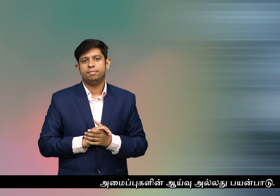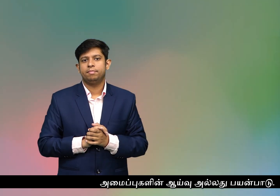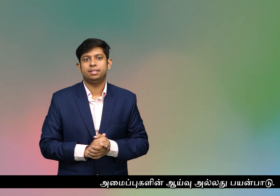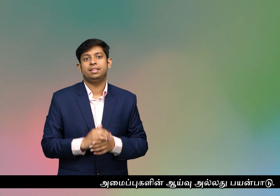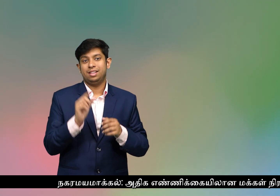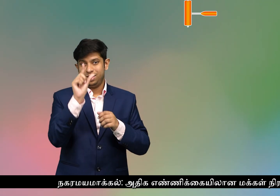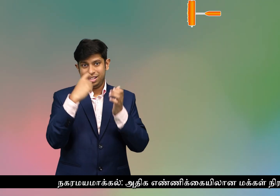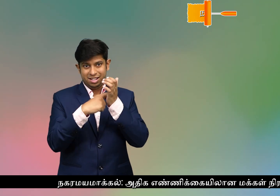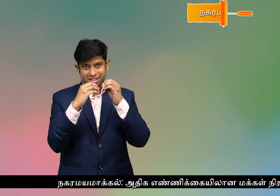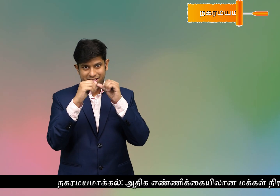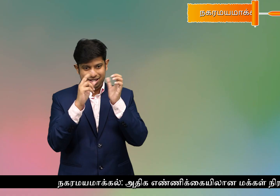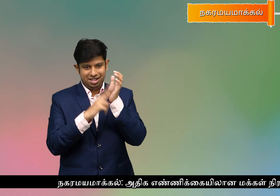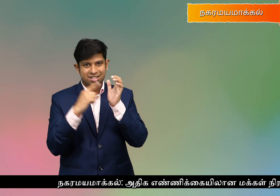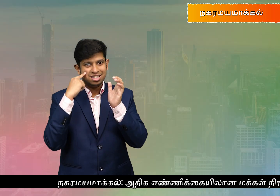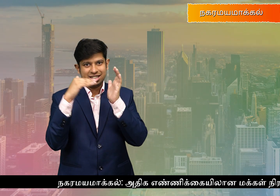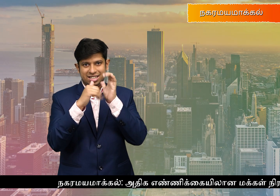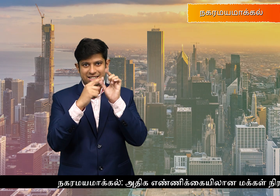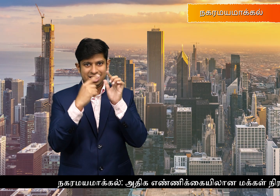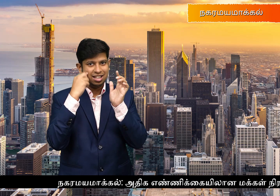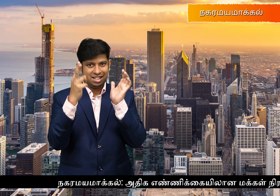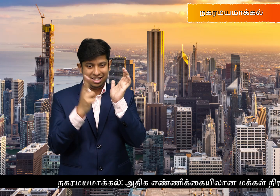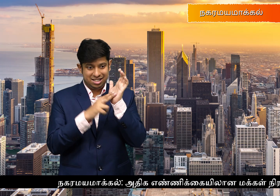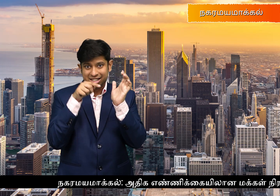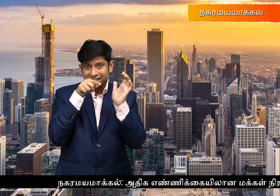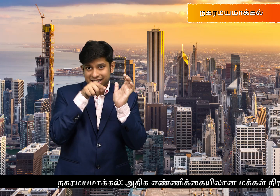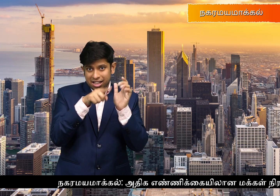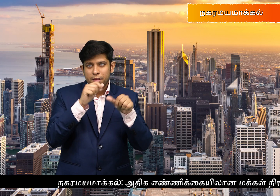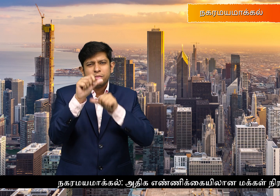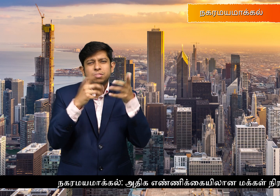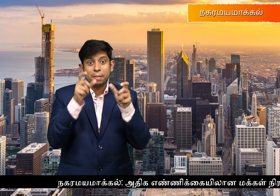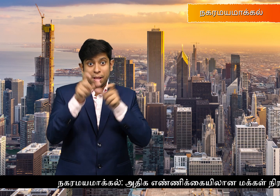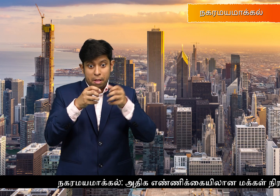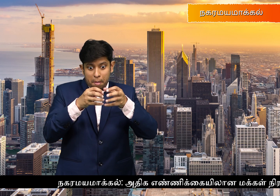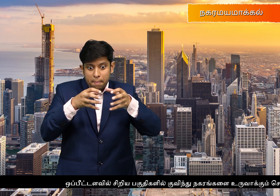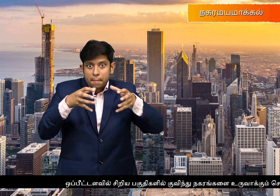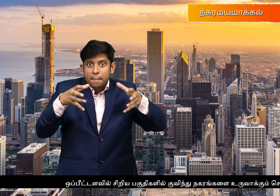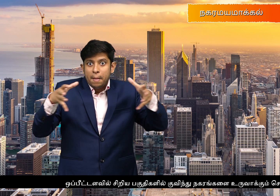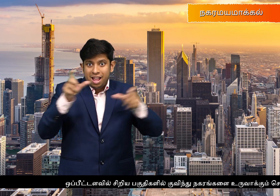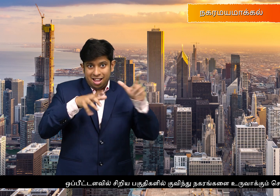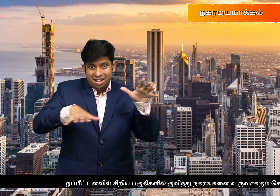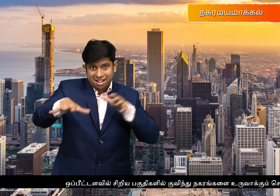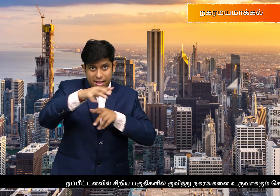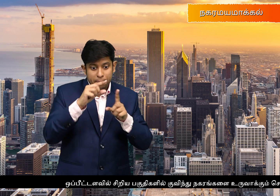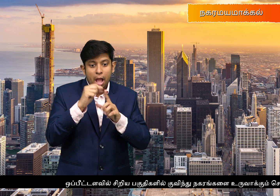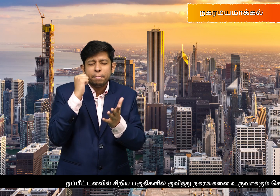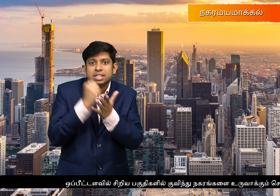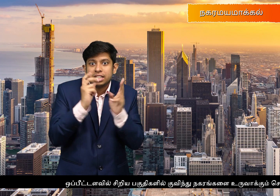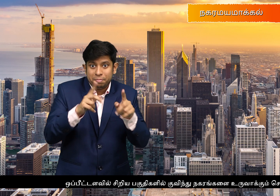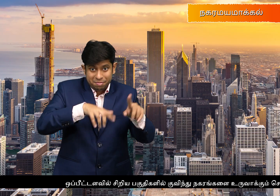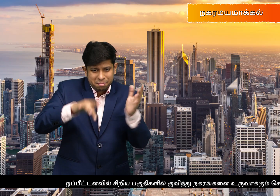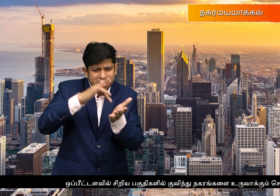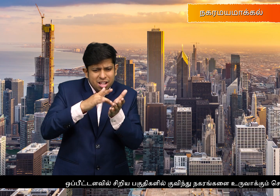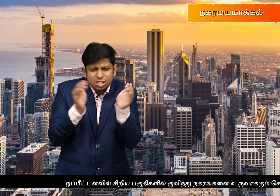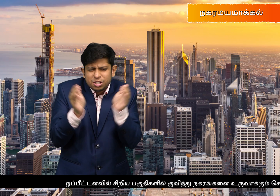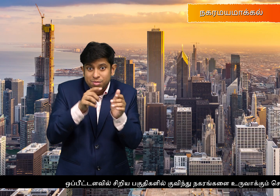அல்லது பயன்பாடு. நகரமயமாக்கல்: அதிக எண்ணிக்கையிலான மக்கள் நிரந்தரமாக ஒப்பீட்டளவில் சிறிய